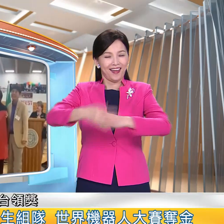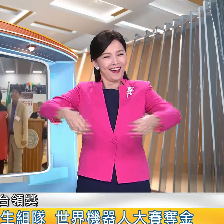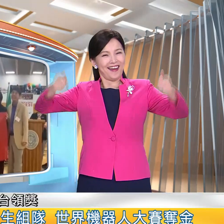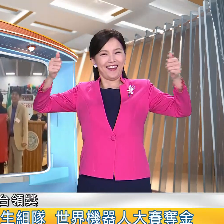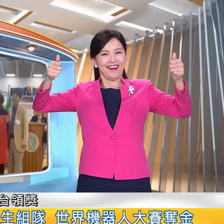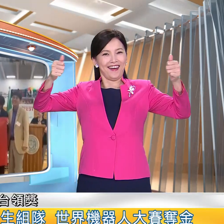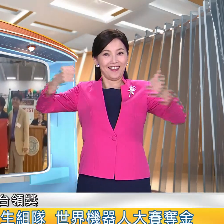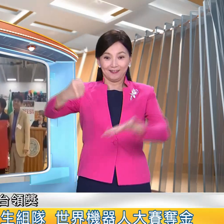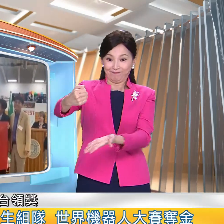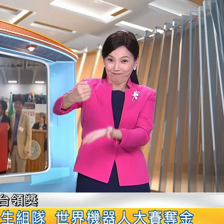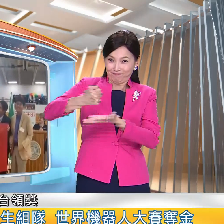上台领奖。